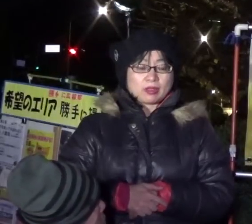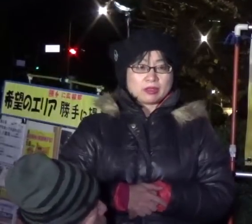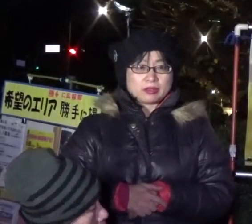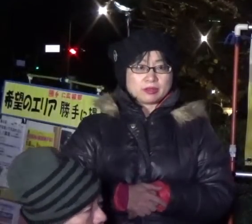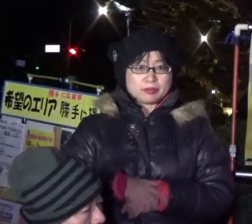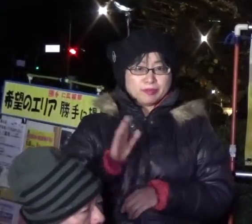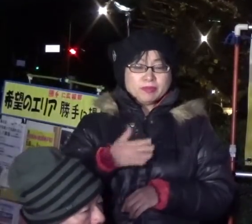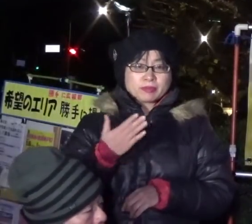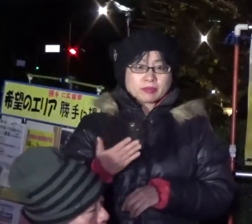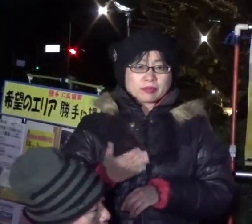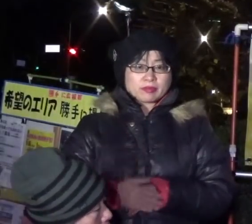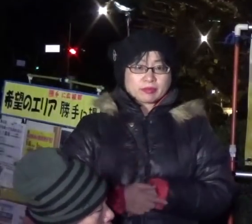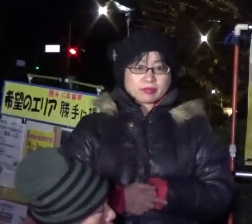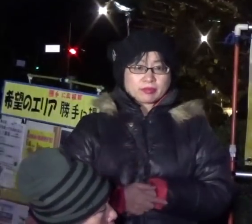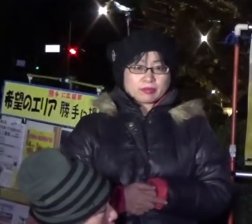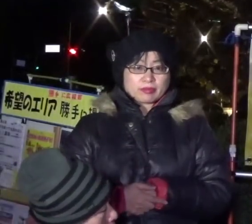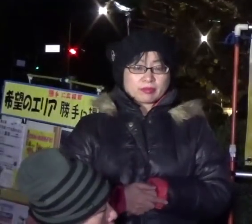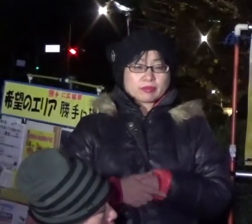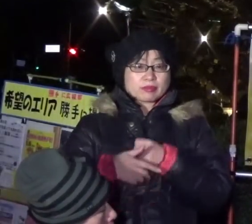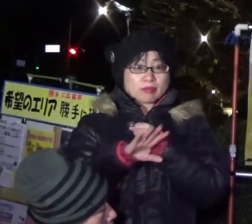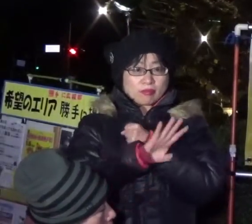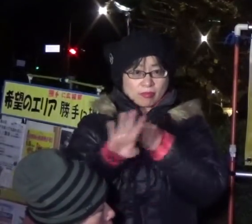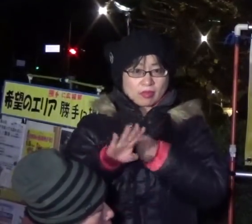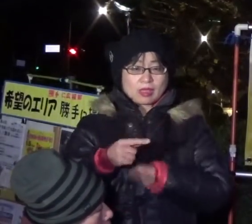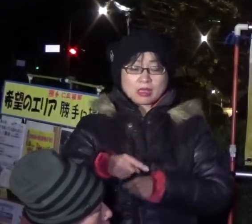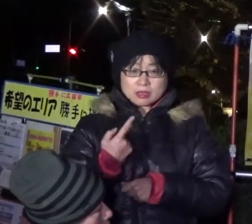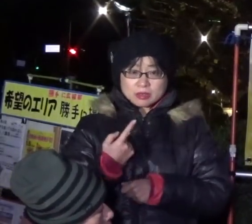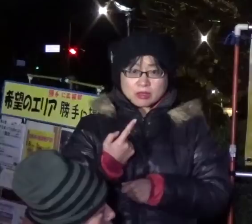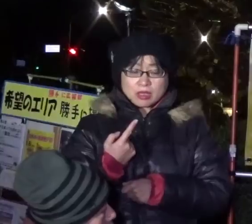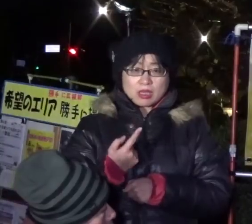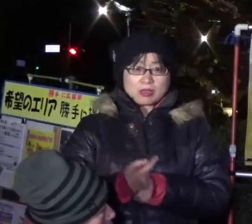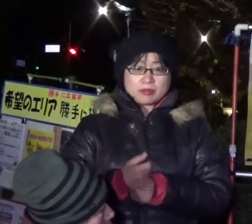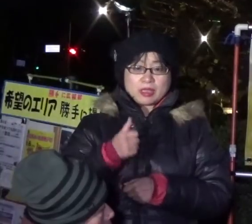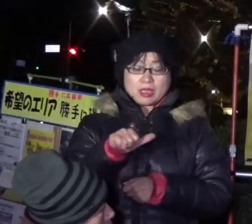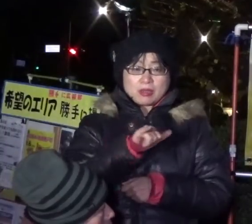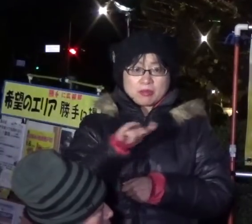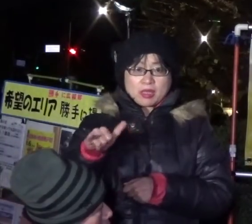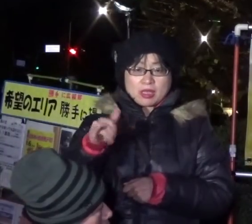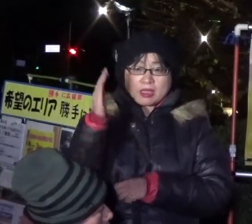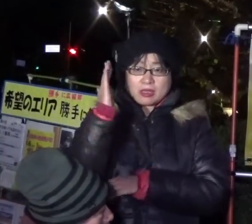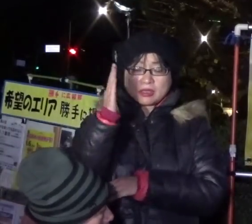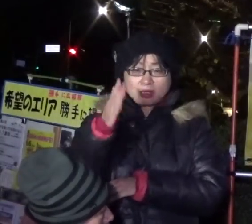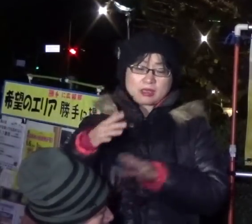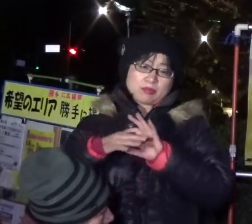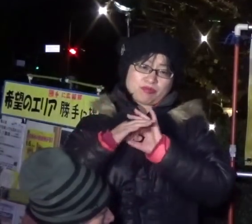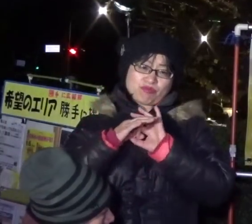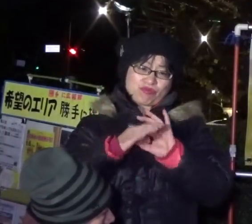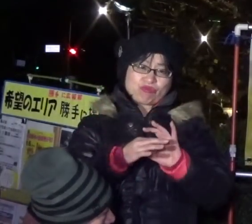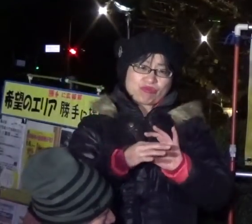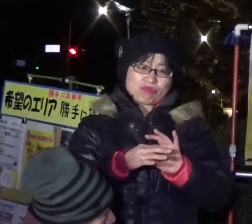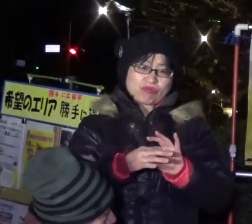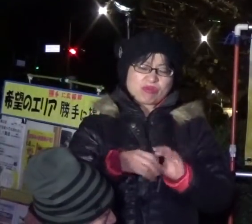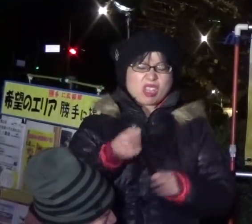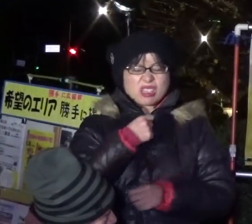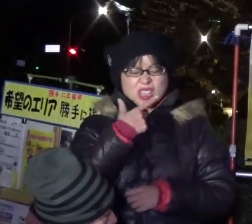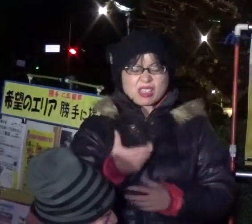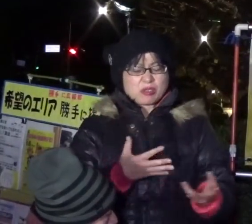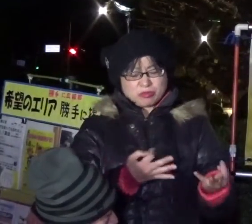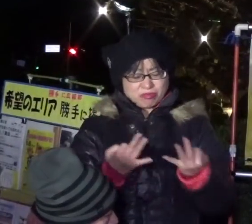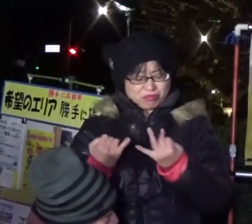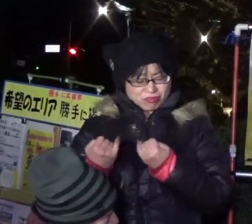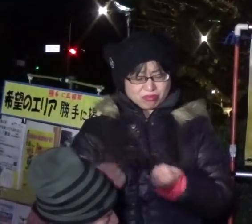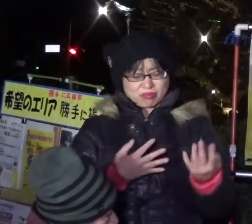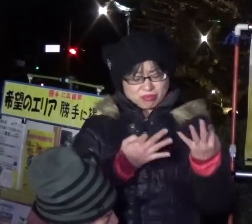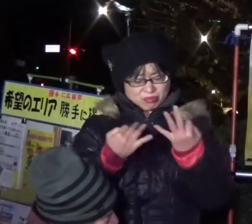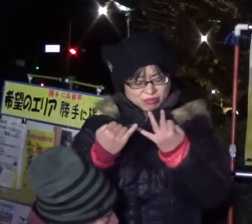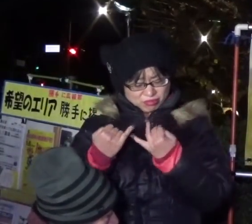でも本当に原発事故からこっち安倍政権ずっと続くし、嫌なこといっぱい